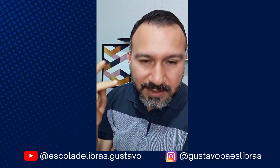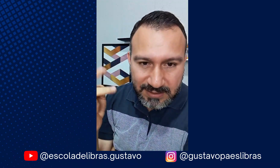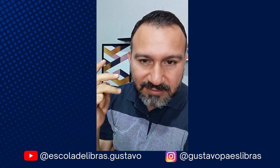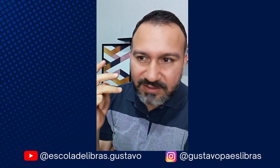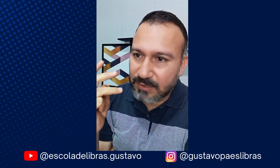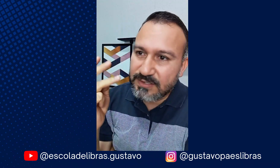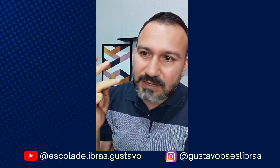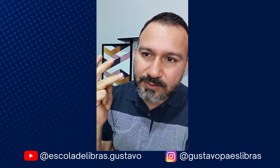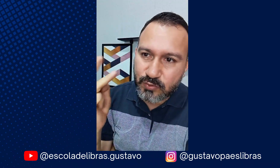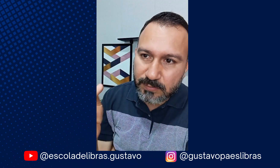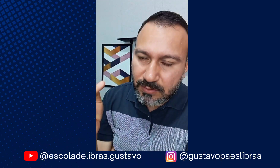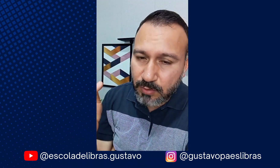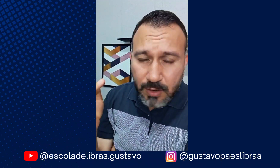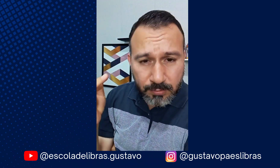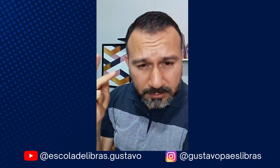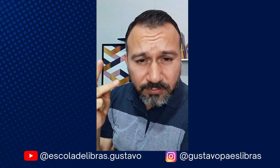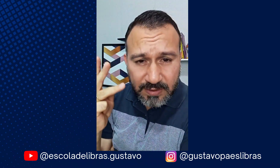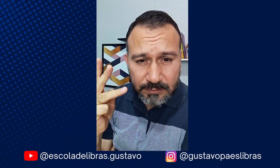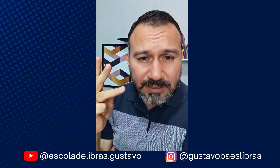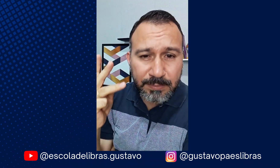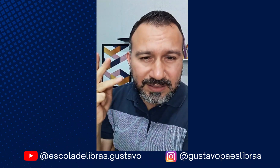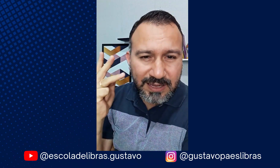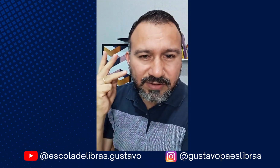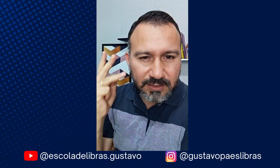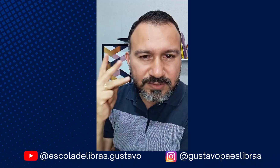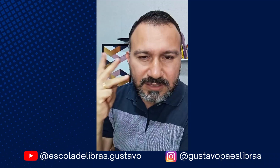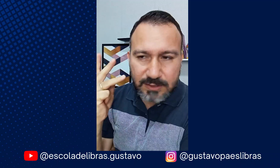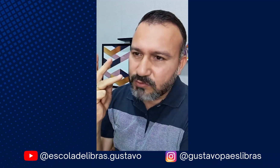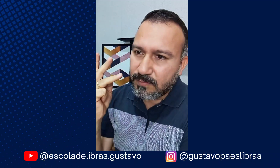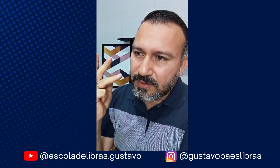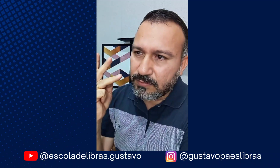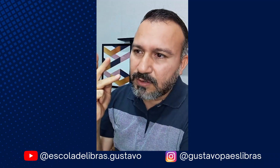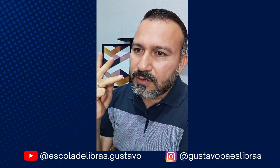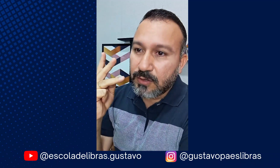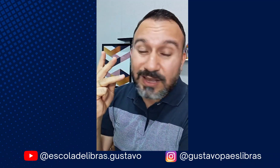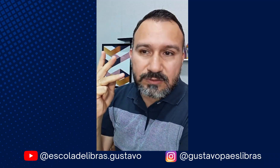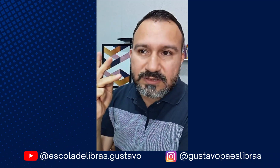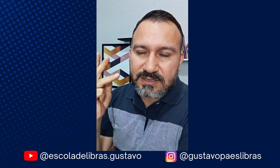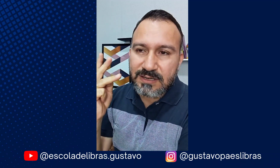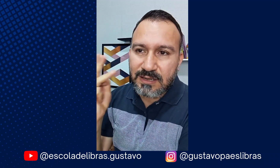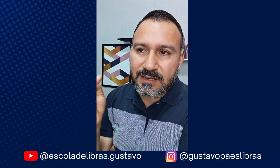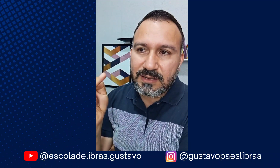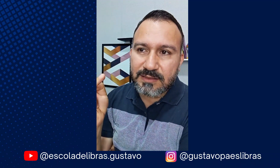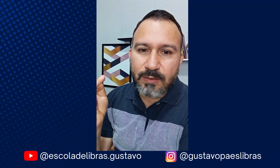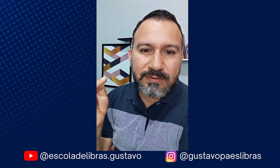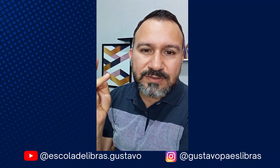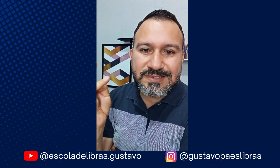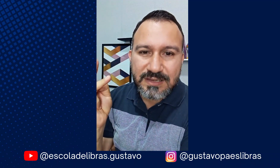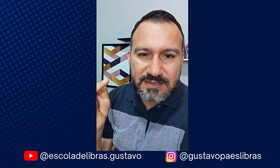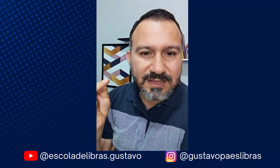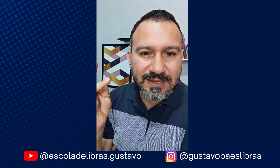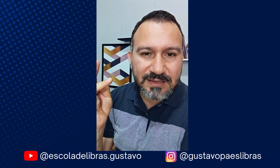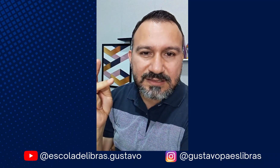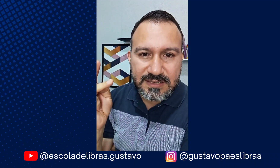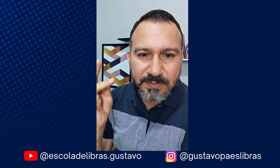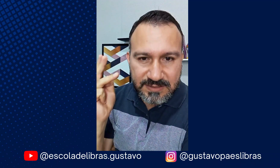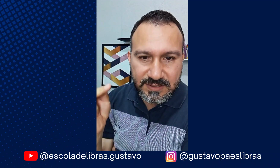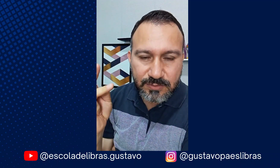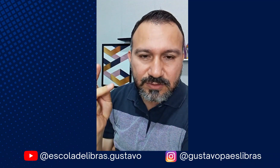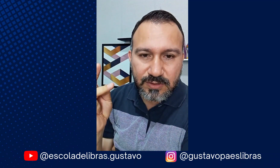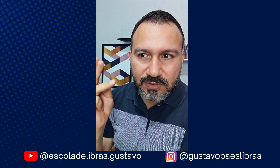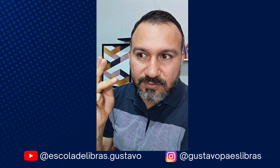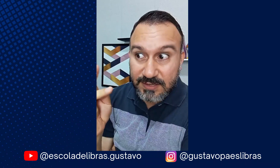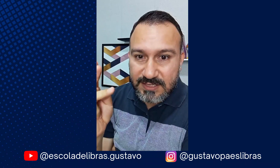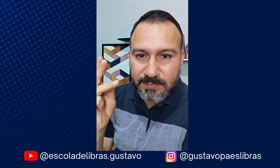da palavra não estar na sua mão, quando eu falo da palavra não estar na sua mão, eu quero dizer que não é você que está ali se